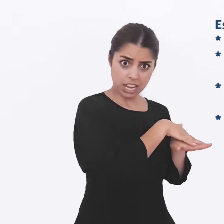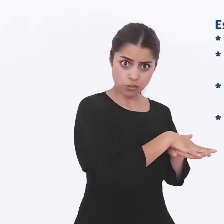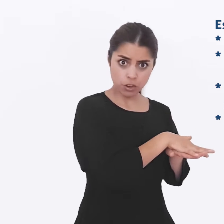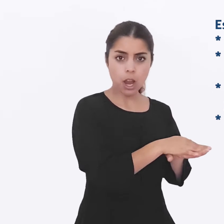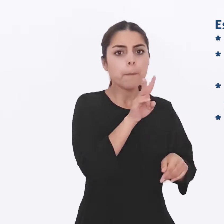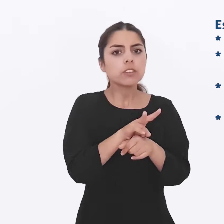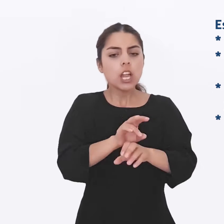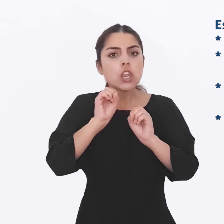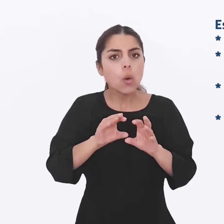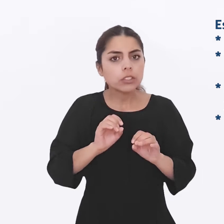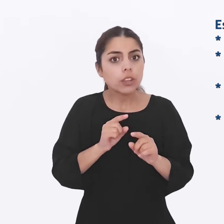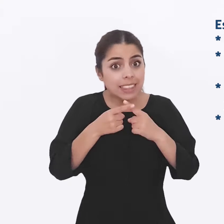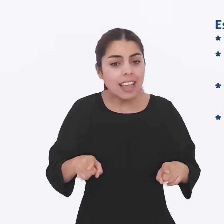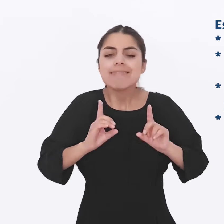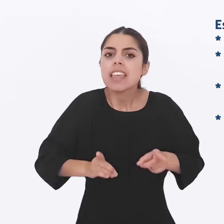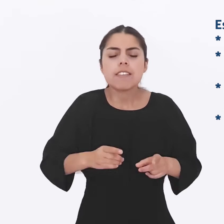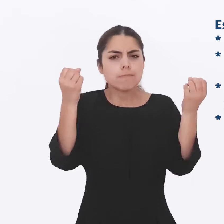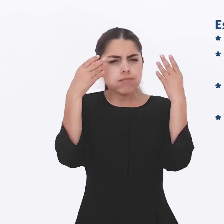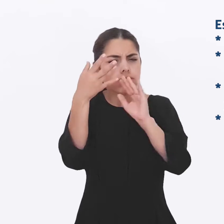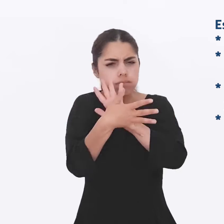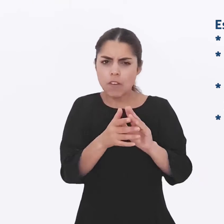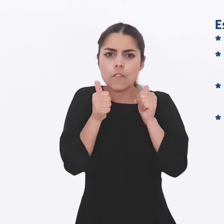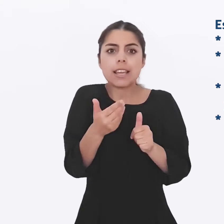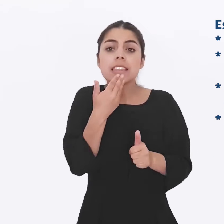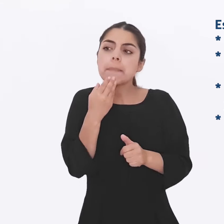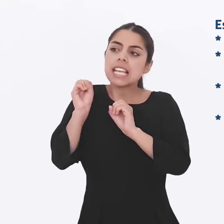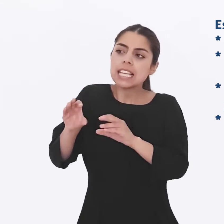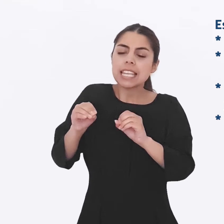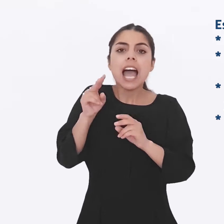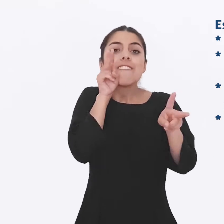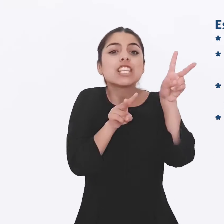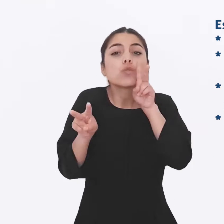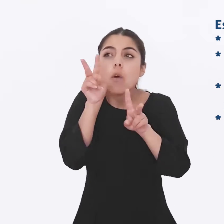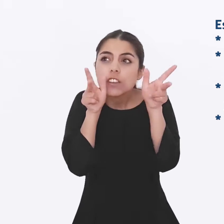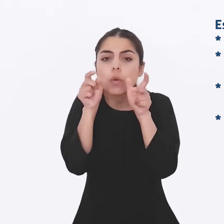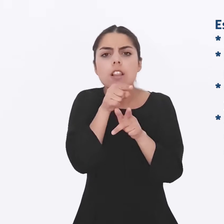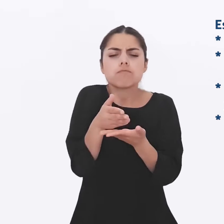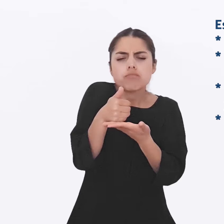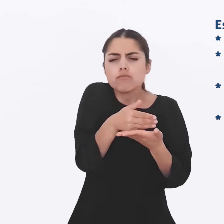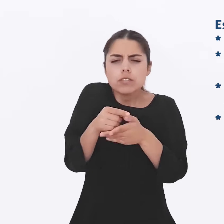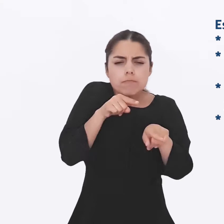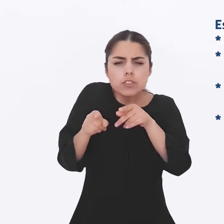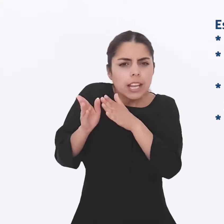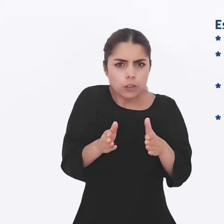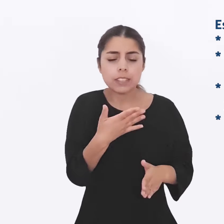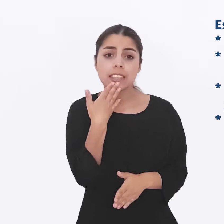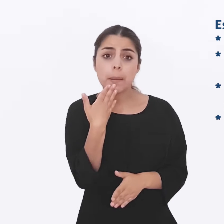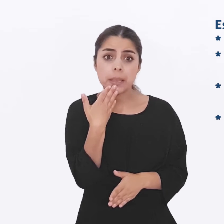estos profesores sean fluentes en la lengua de señas chilena, incorporen estrategias visuales para la enseñanza, tengan capacidad de gestión y